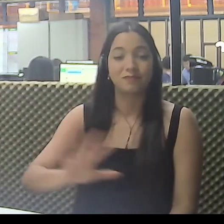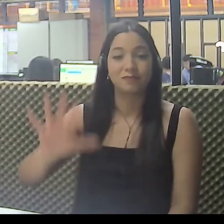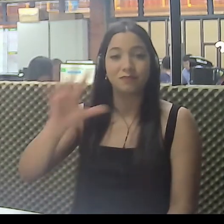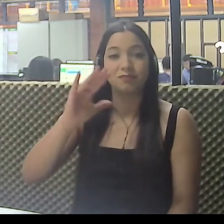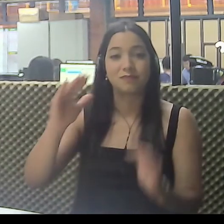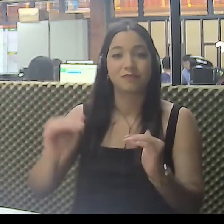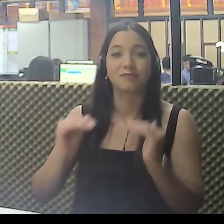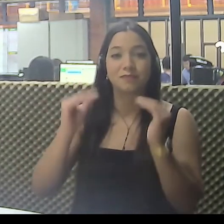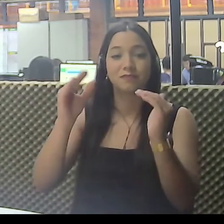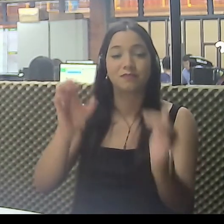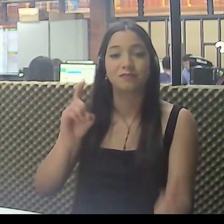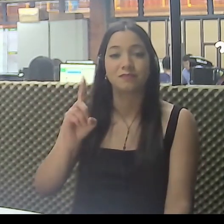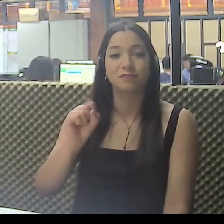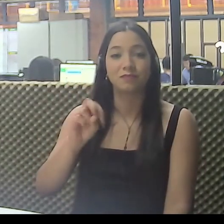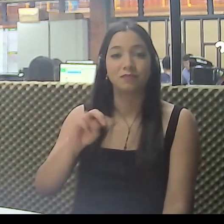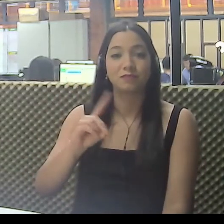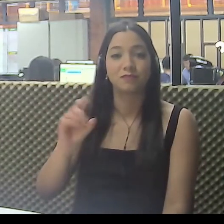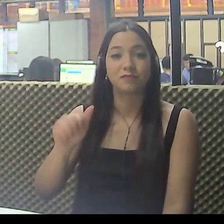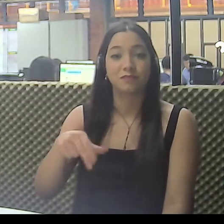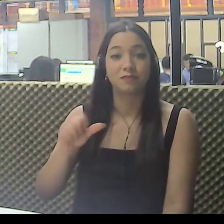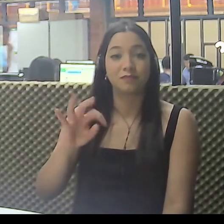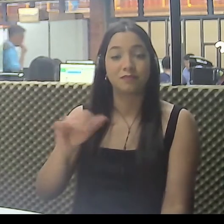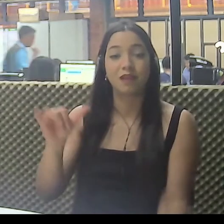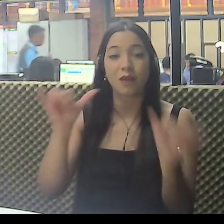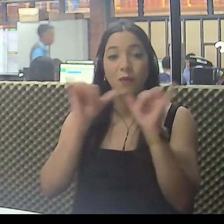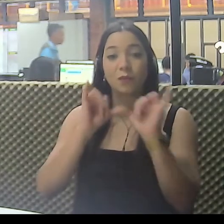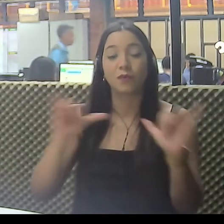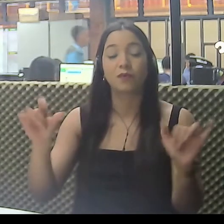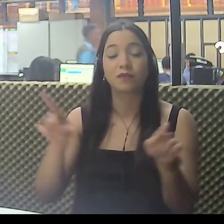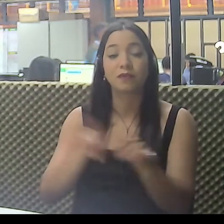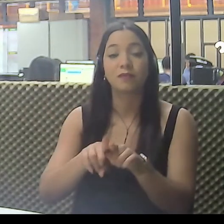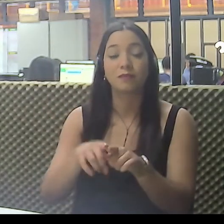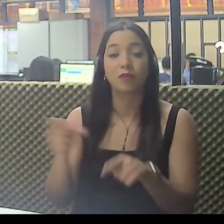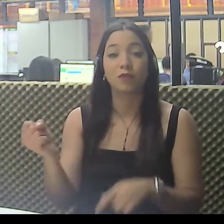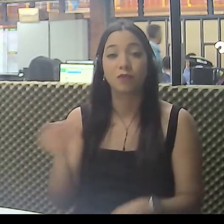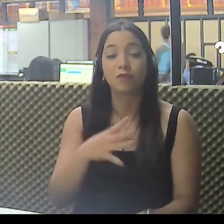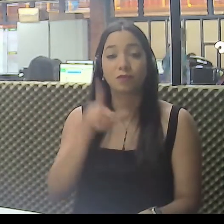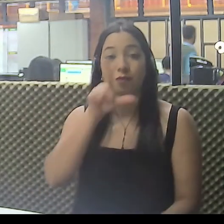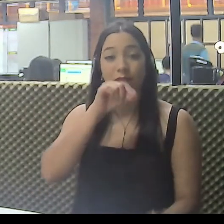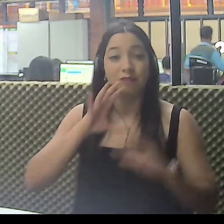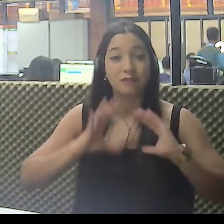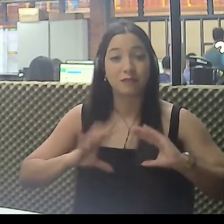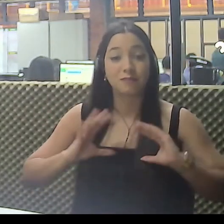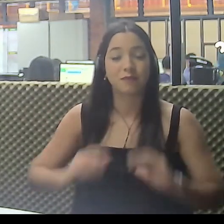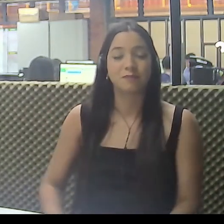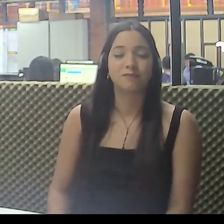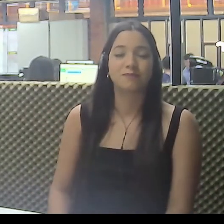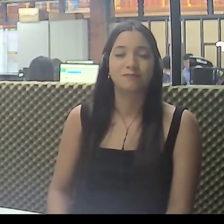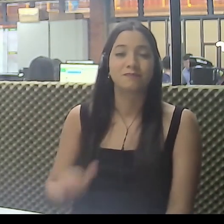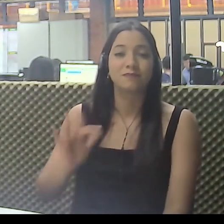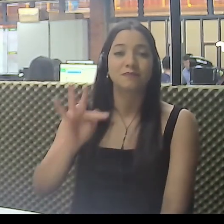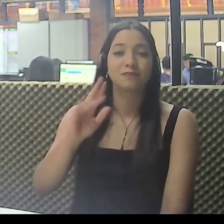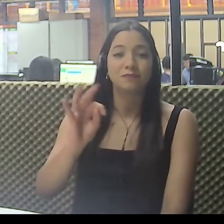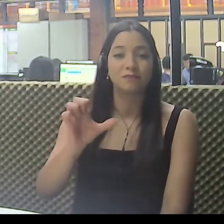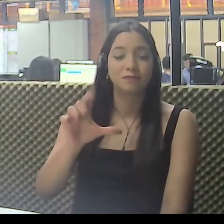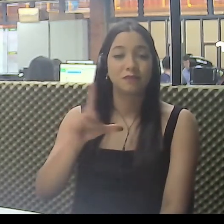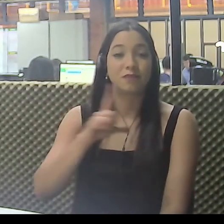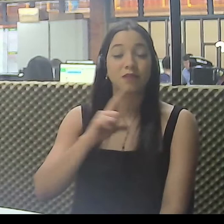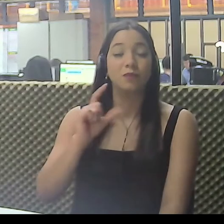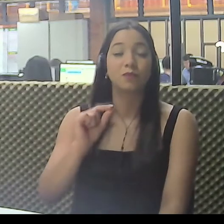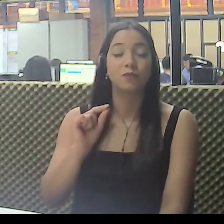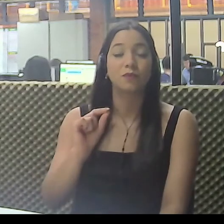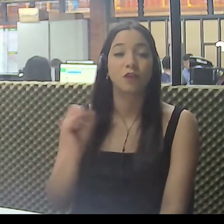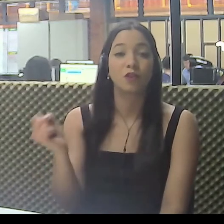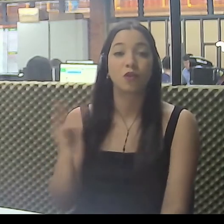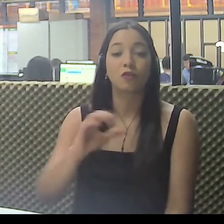autarquia, Edson Zanata, conta sobre essa nova atração do Parque do Sabiá. A Futel está oferecendo